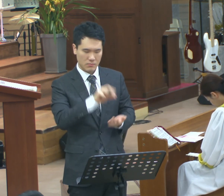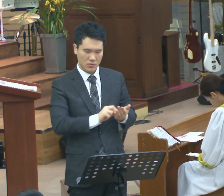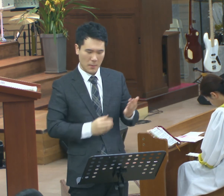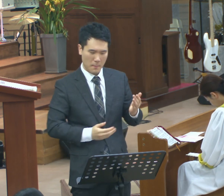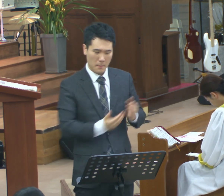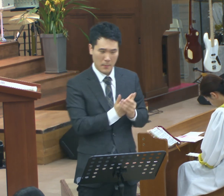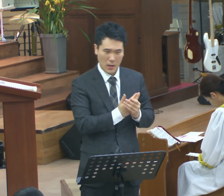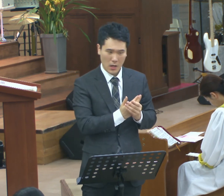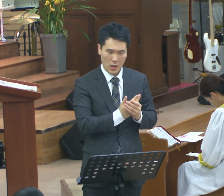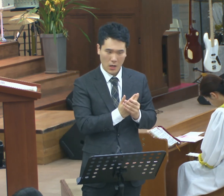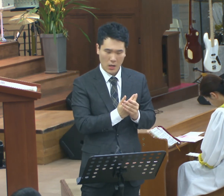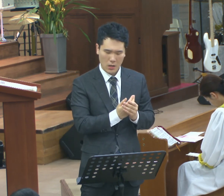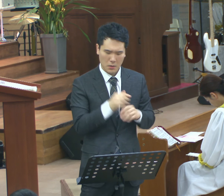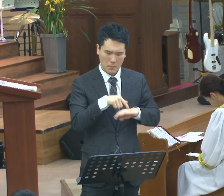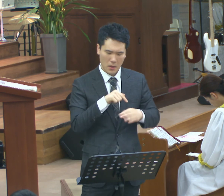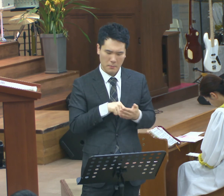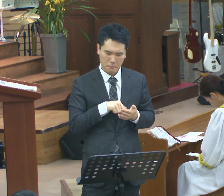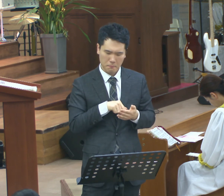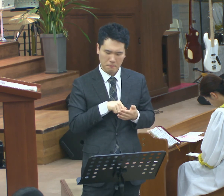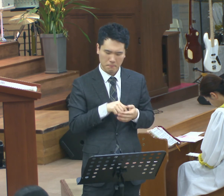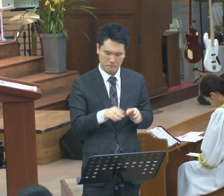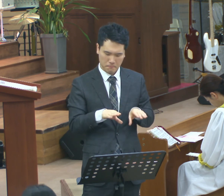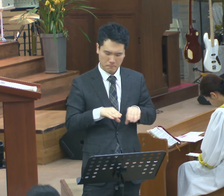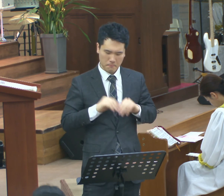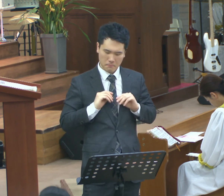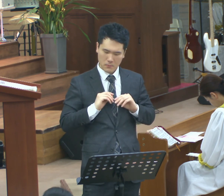위축되어 계십니까? 위축되지 마세요.